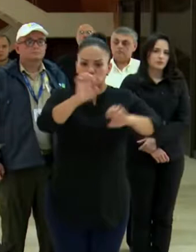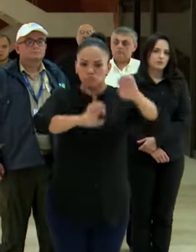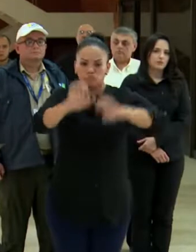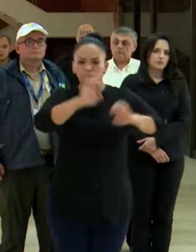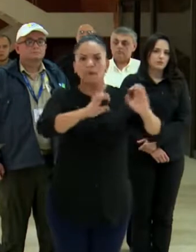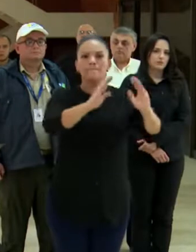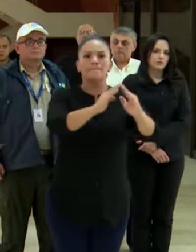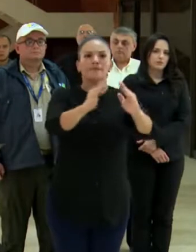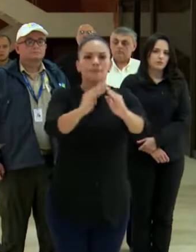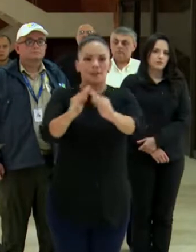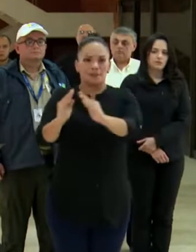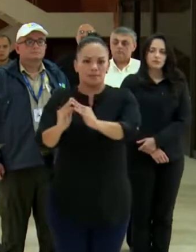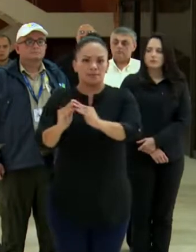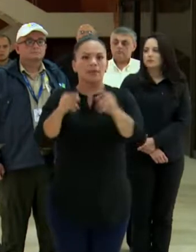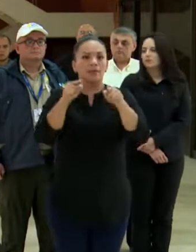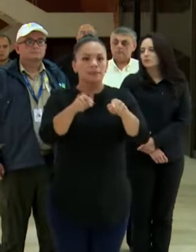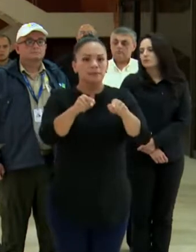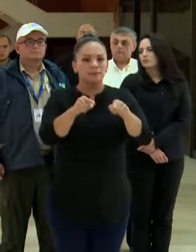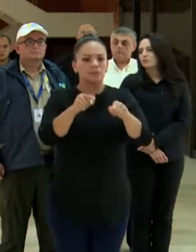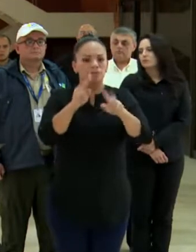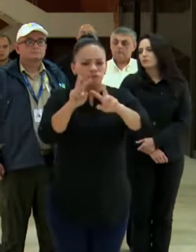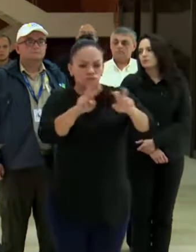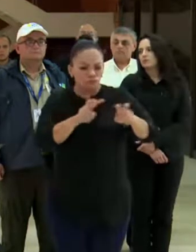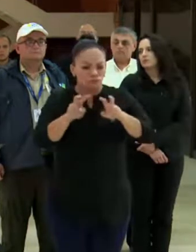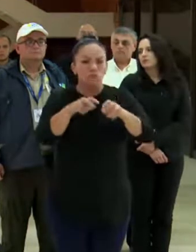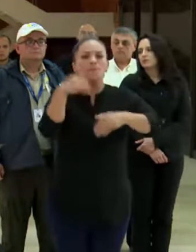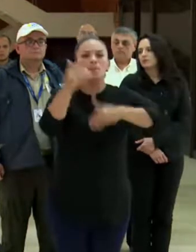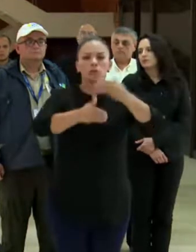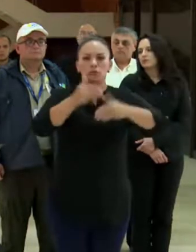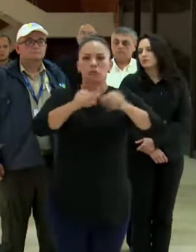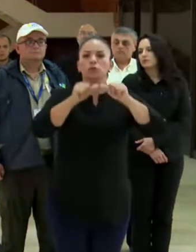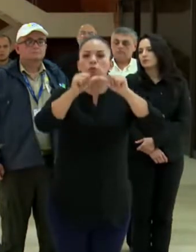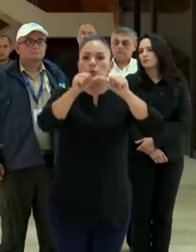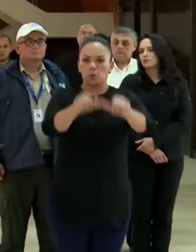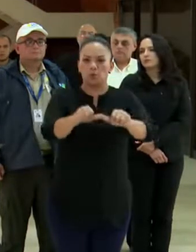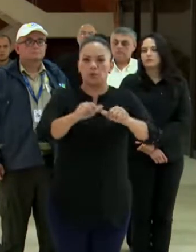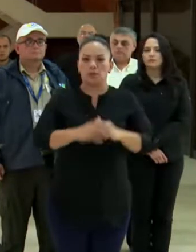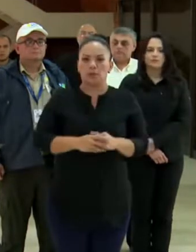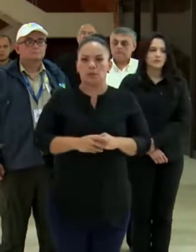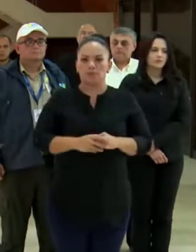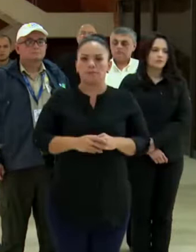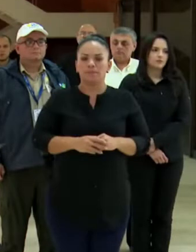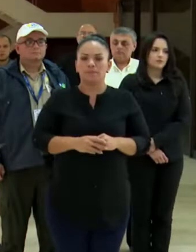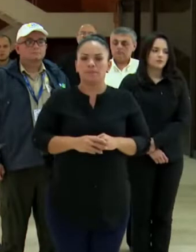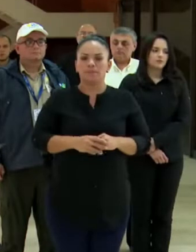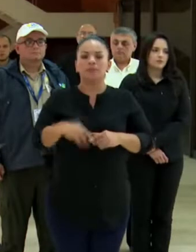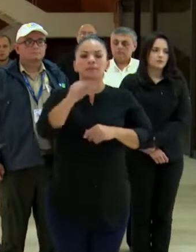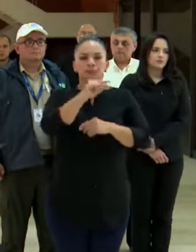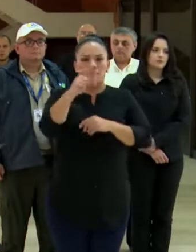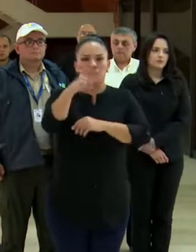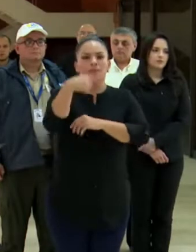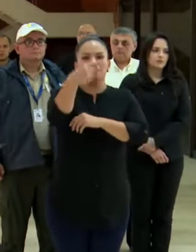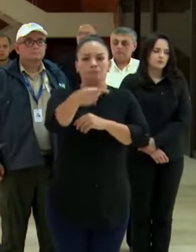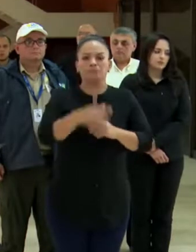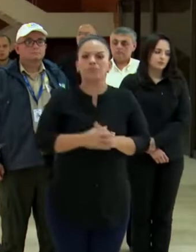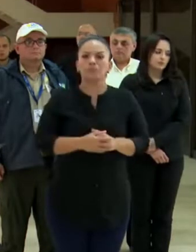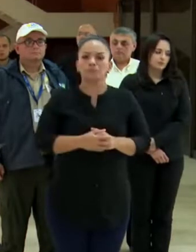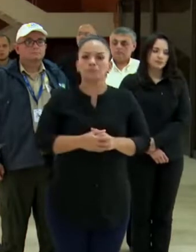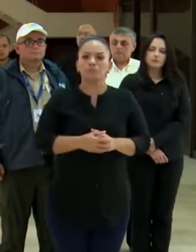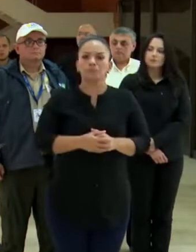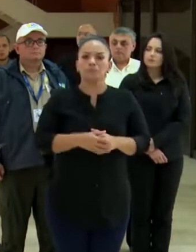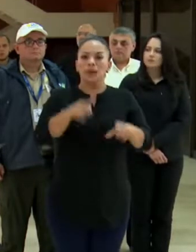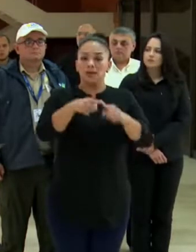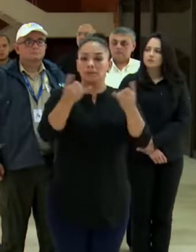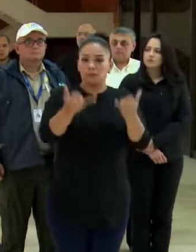viviendas, lo cual es un proceso que vamos a continuar durante la semana siguiente. A este momento